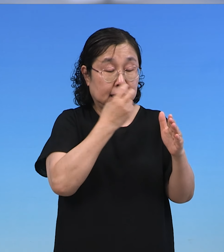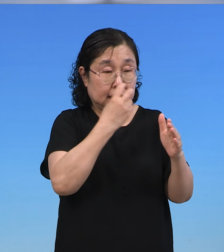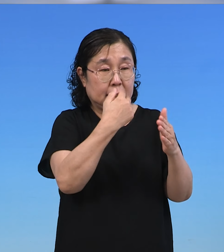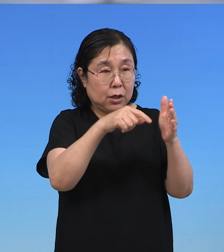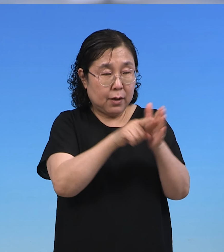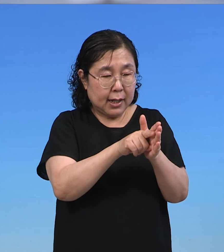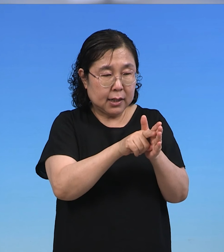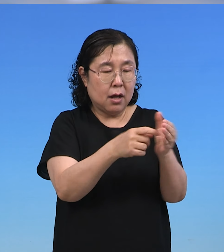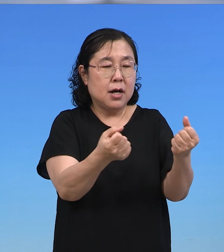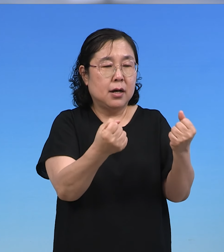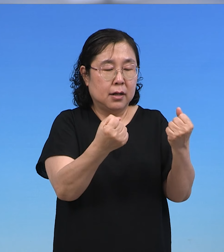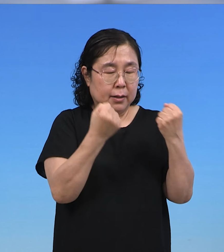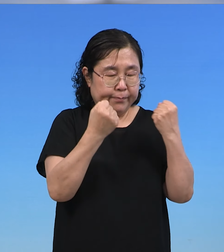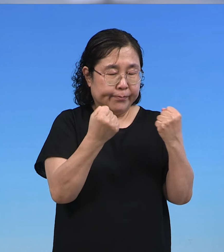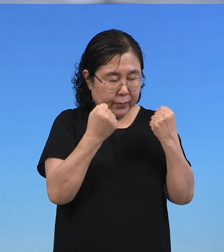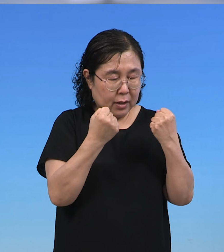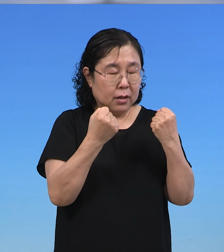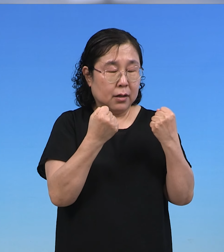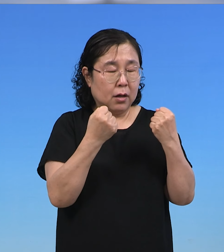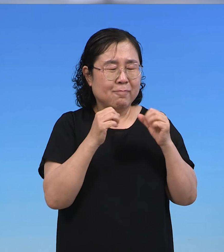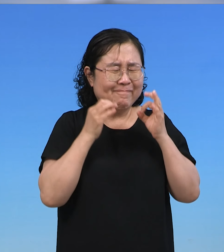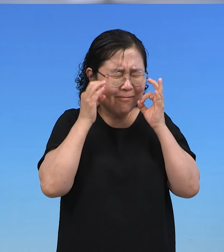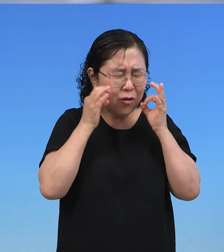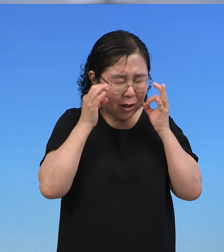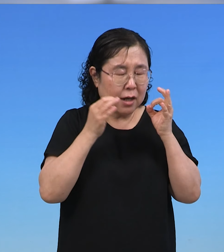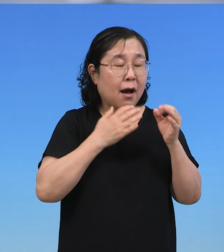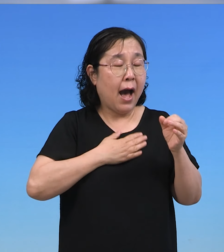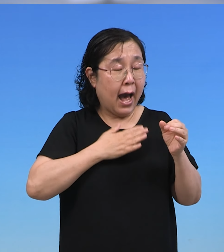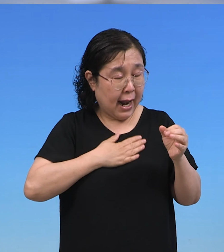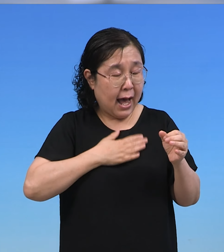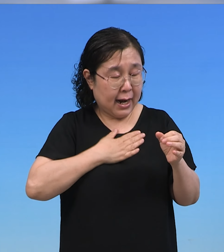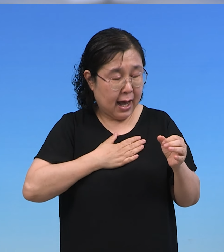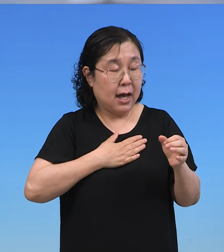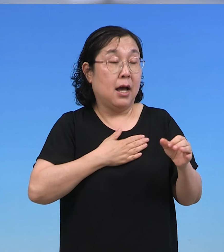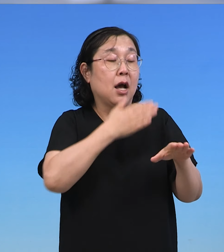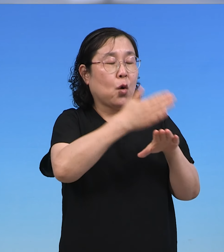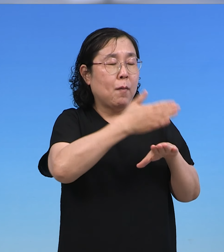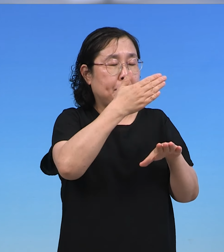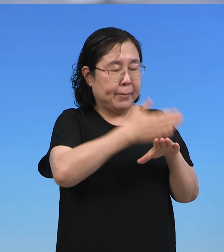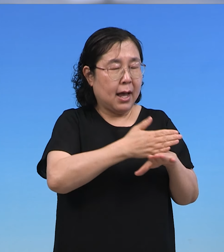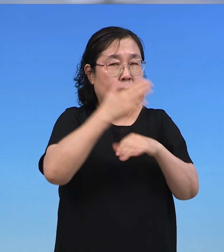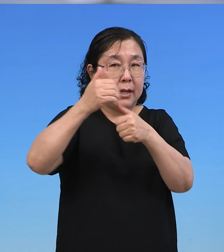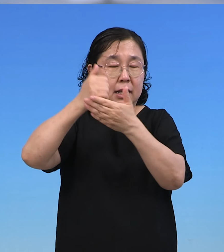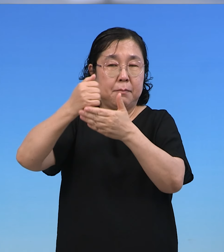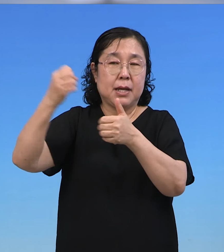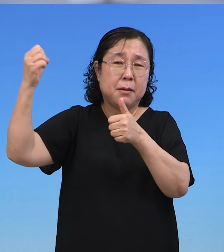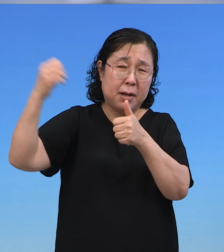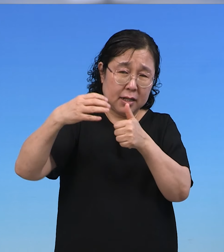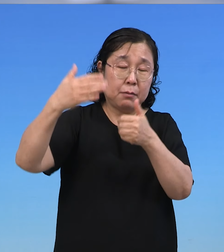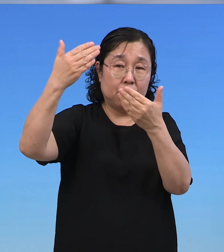너 애쓴 거 내 다 안다. 고맙다. 우리가 이 날을 기다리며 사는 자들이에요.